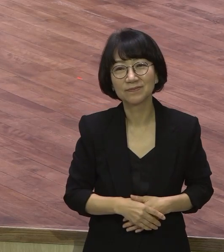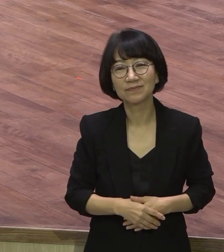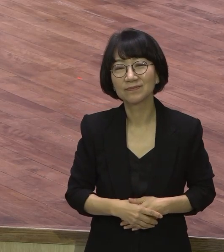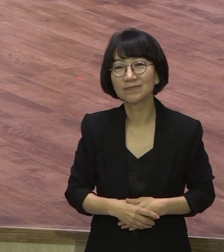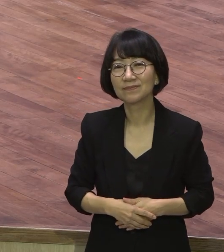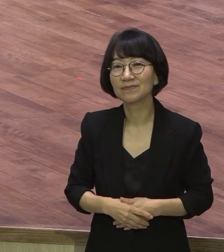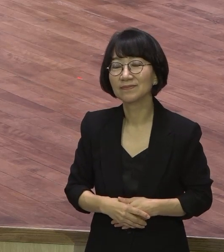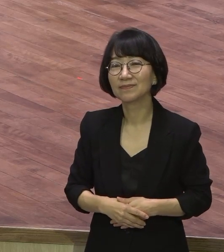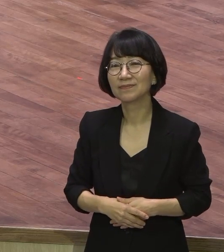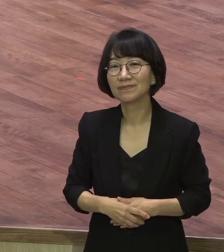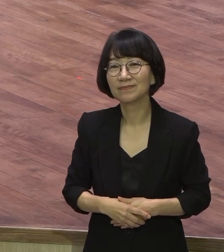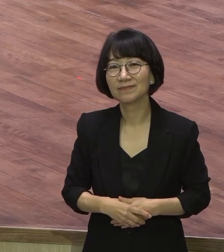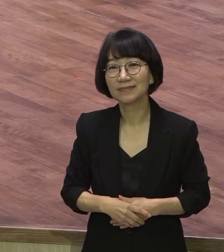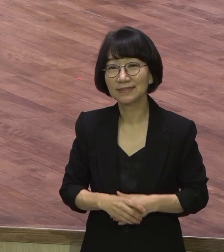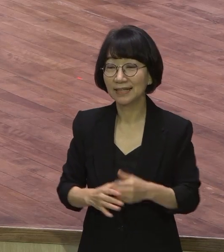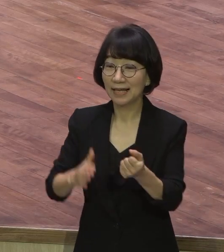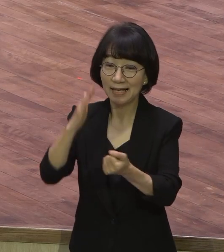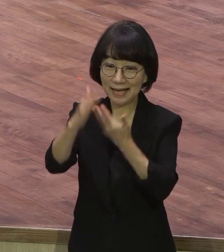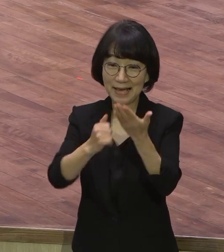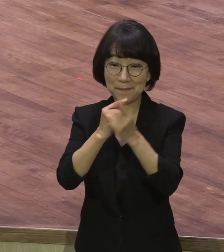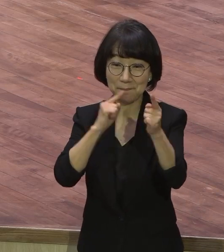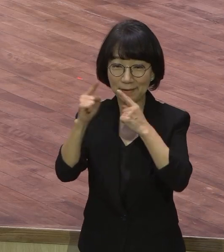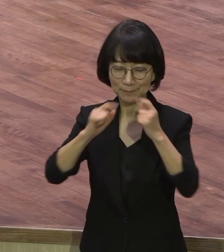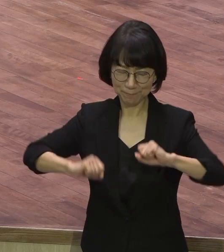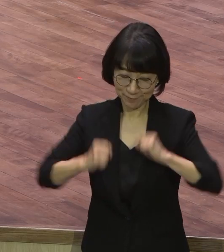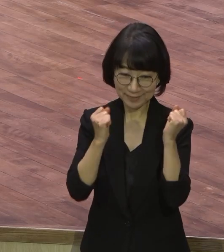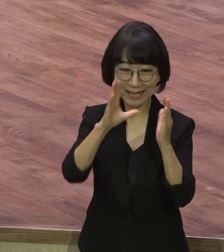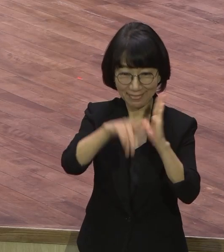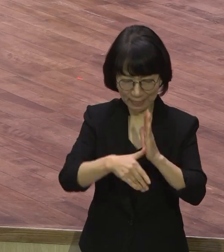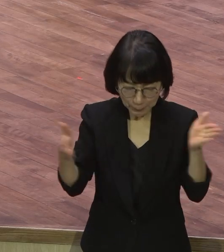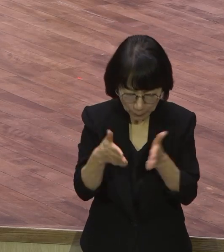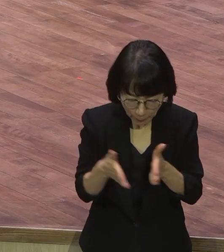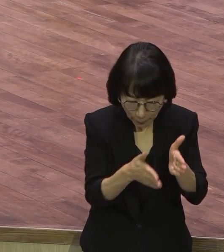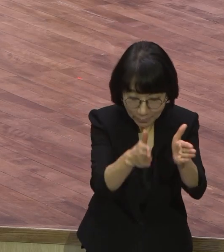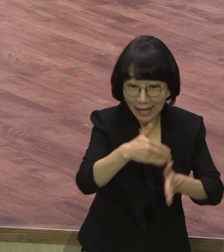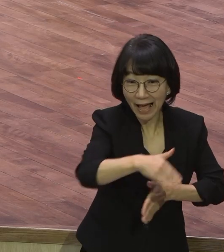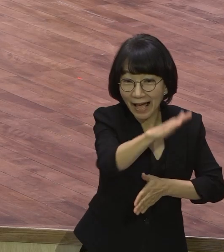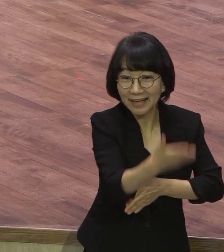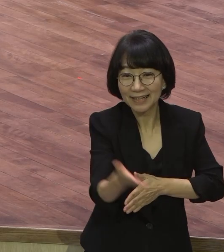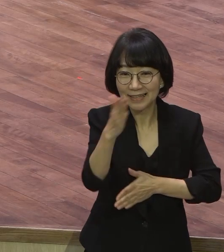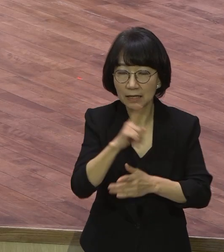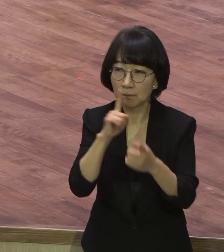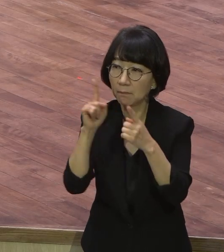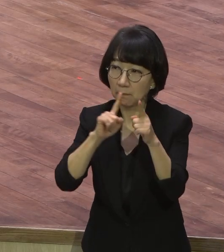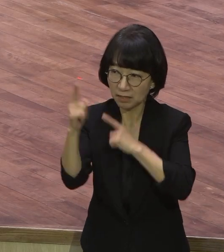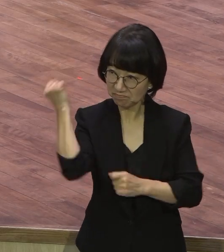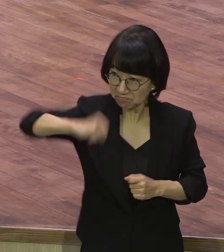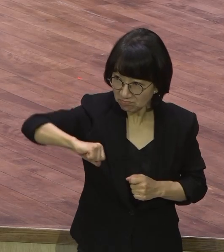말씀 순종은 적은 문이고 말씀 불순종은 넓은 문이다.